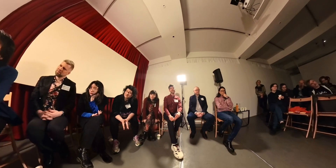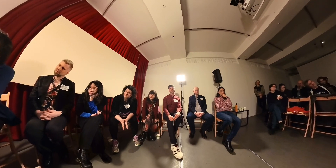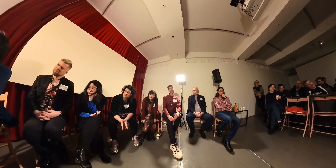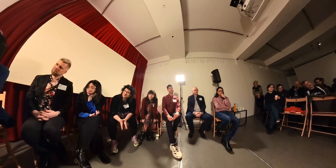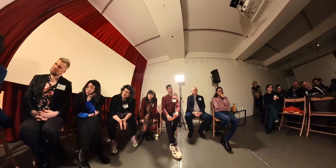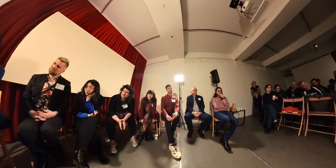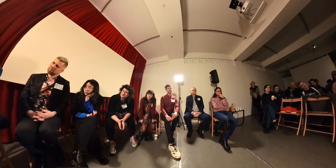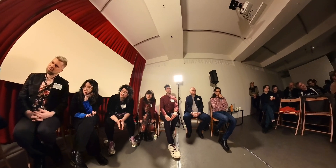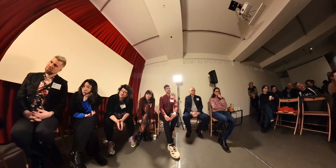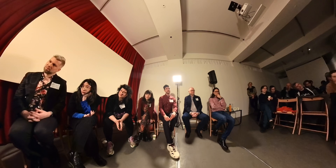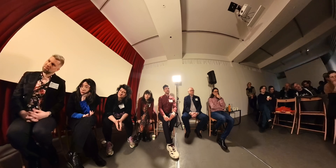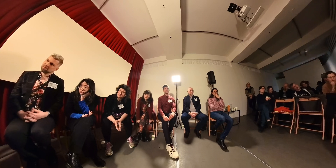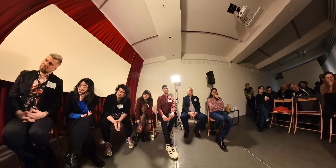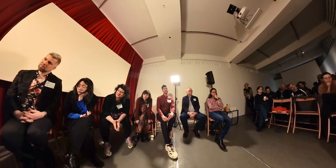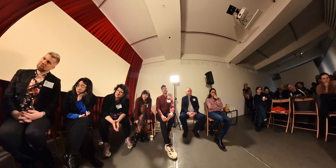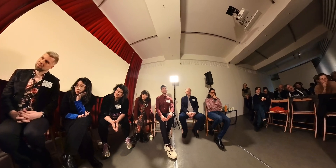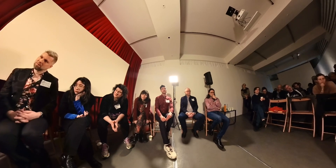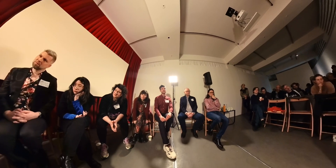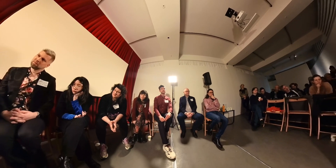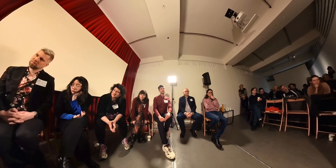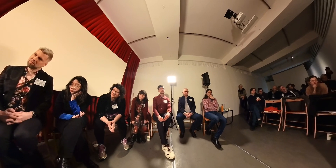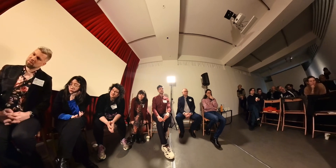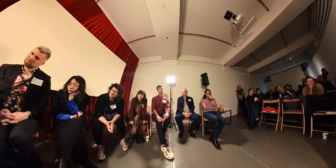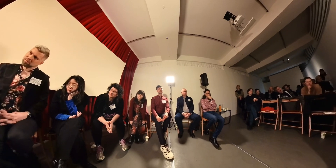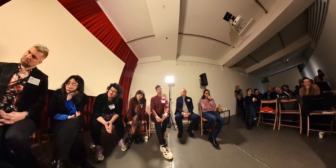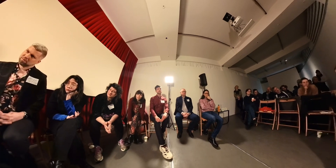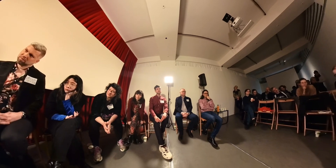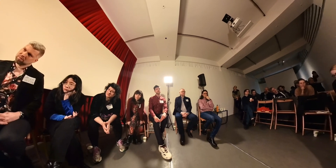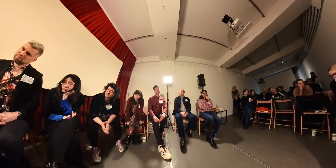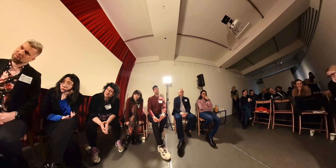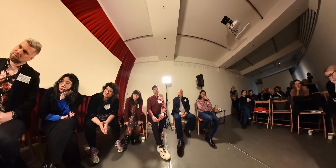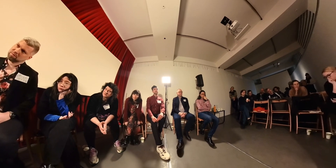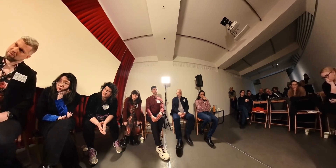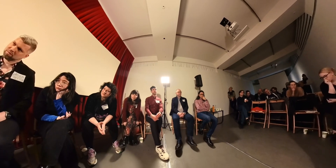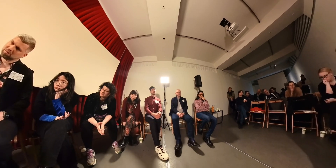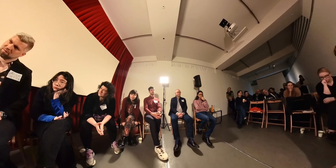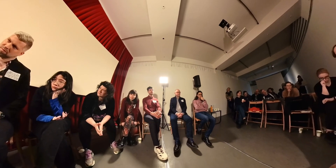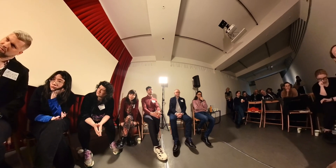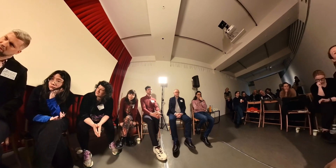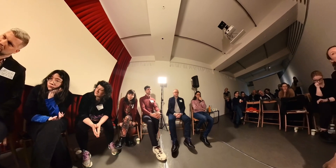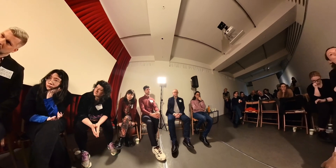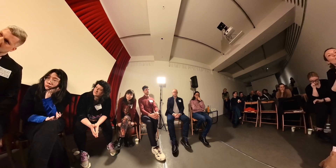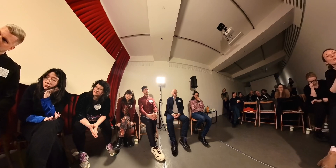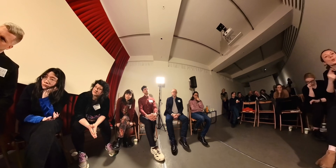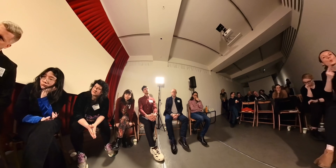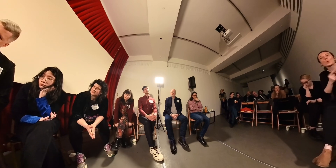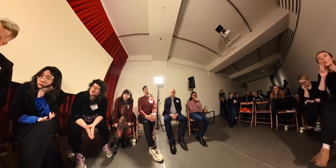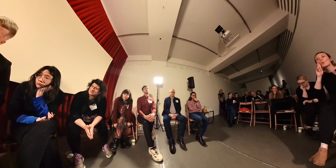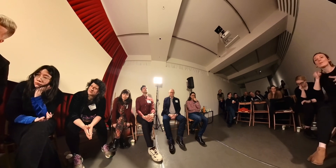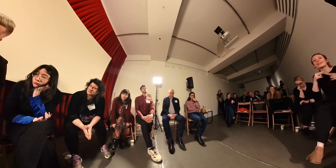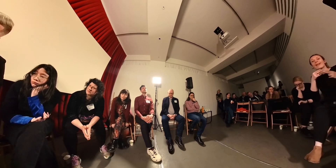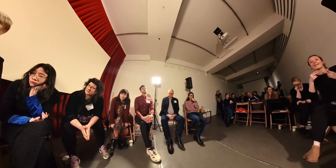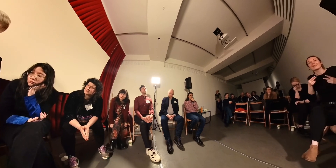na ten nedostatek těch příležitostí v tom těch hegemonních strukturách toho